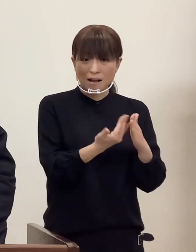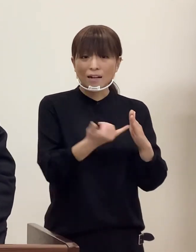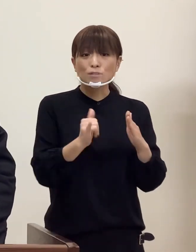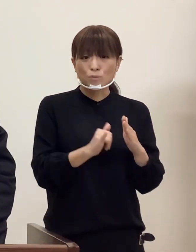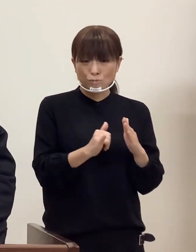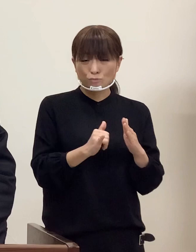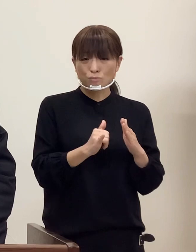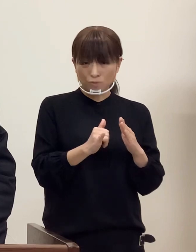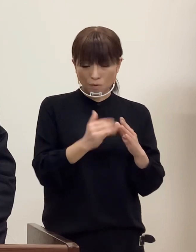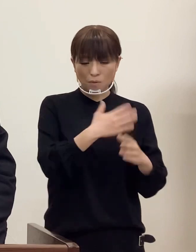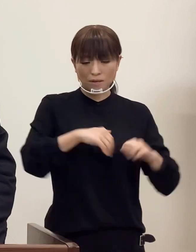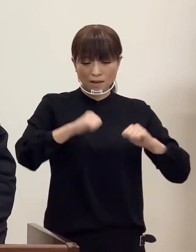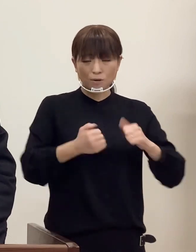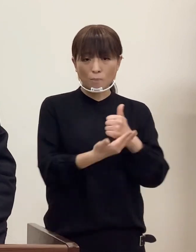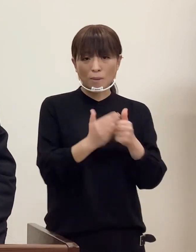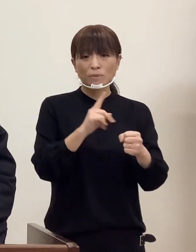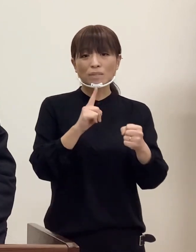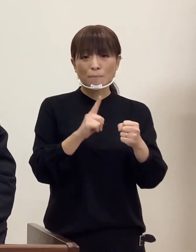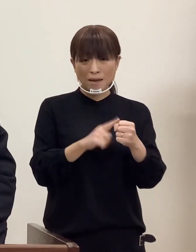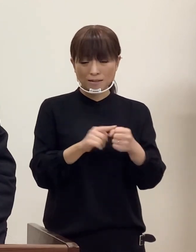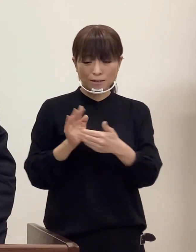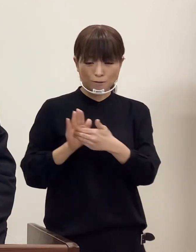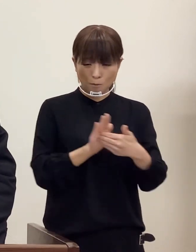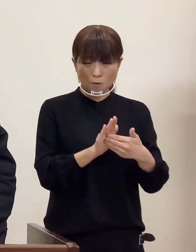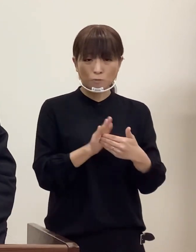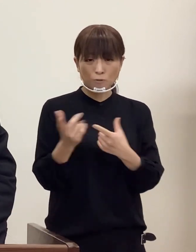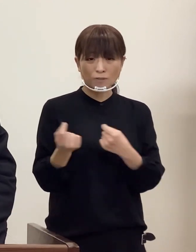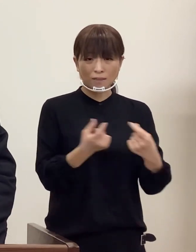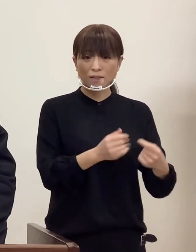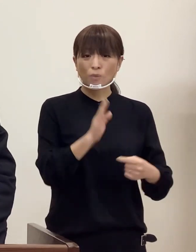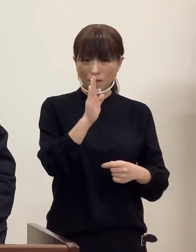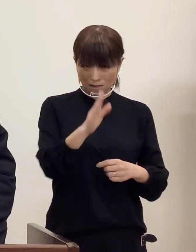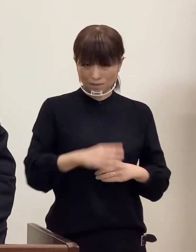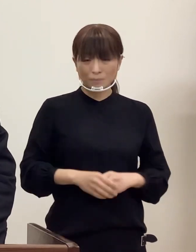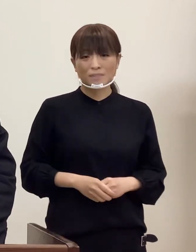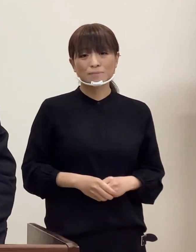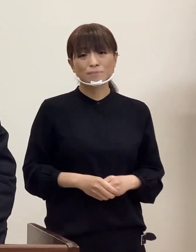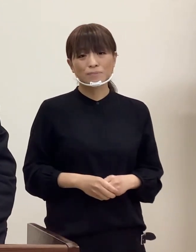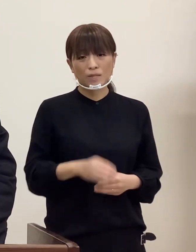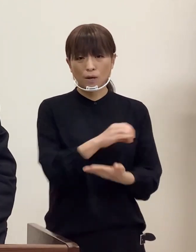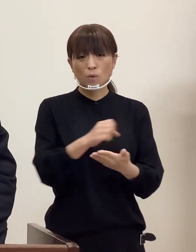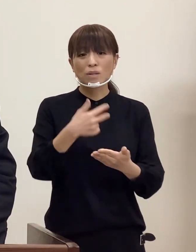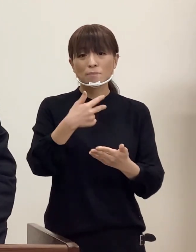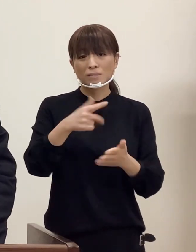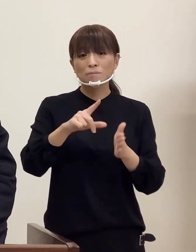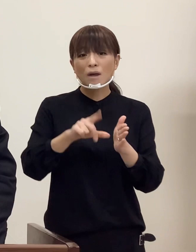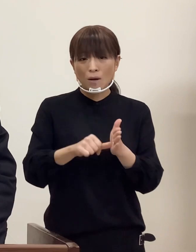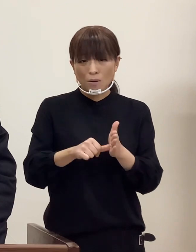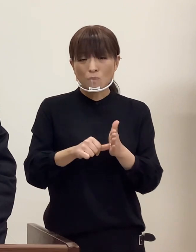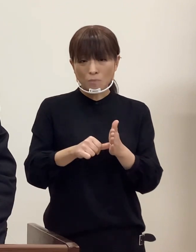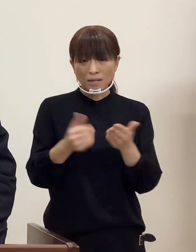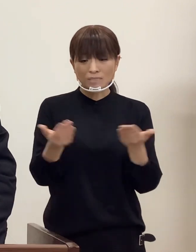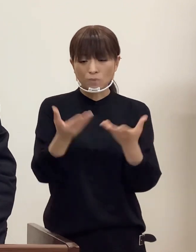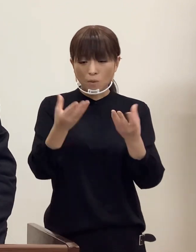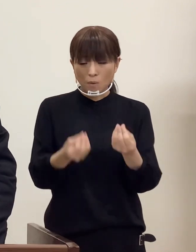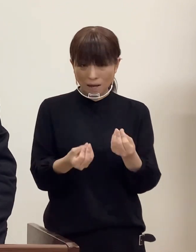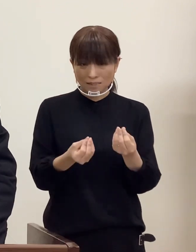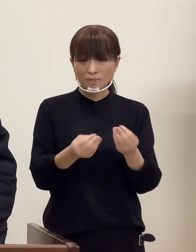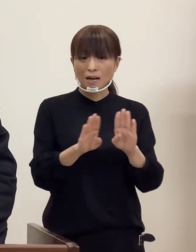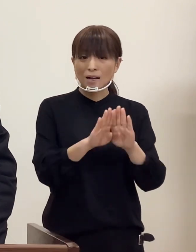を守るため、感染予防対策の徹底をお願いいたします。市におきましては、